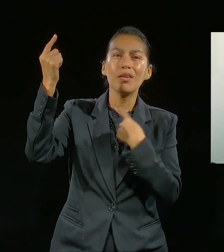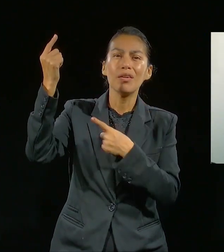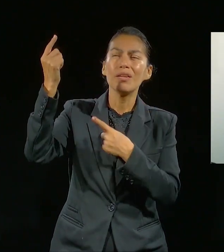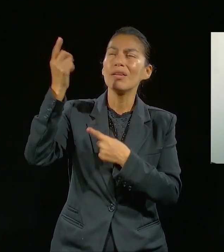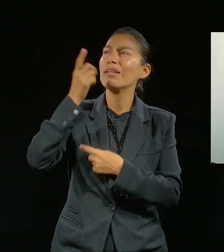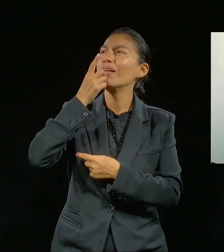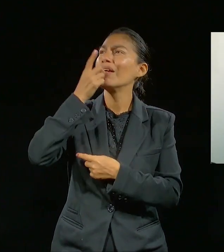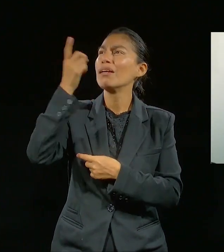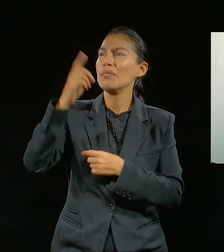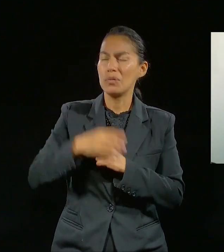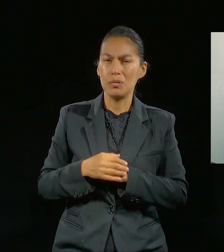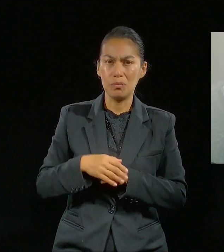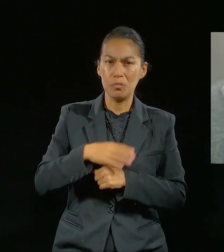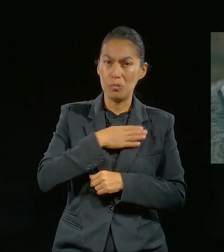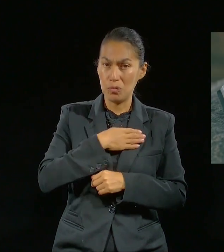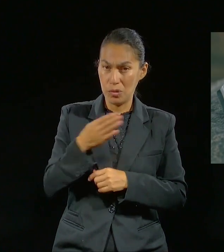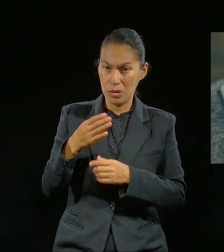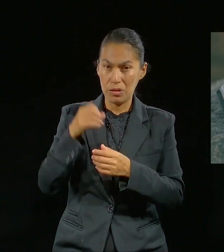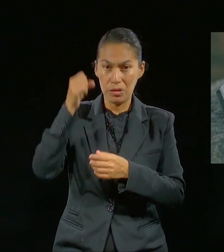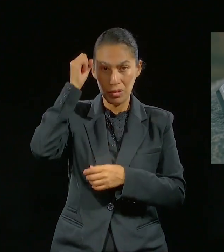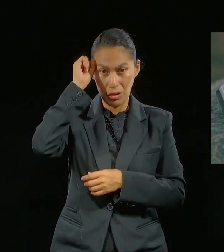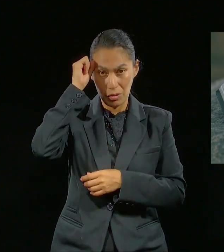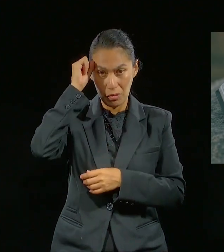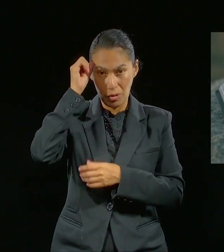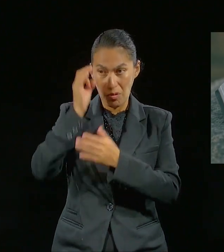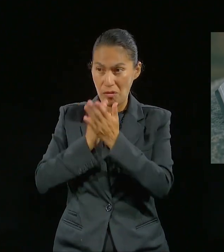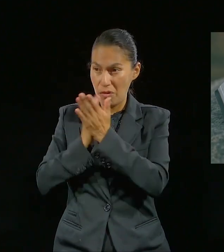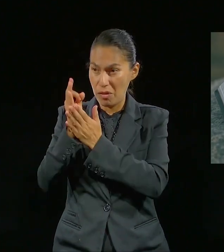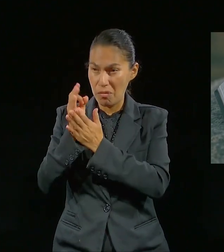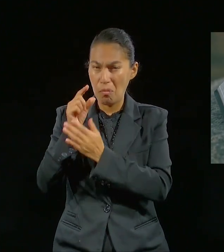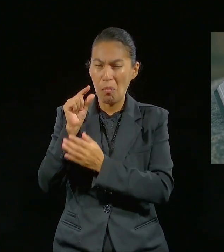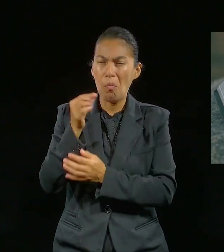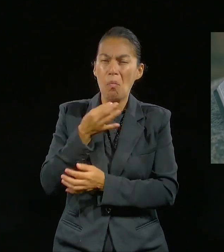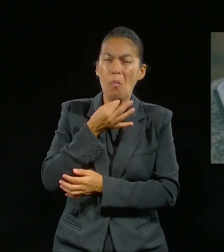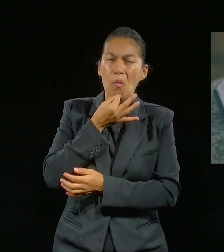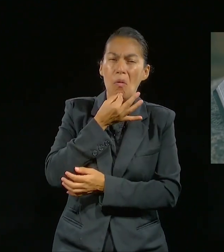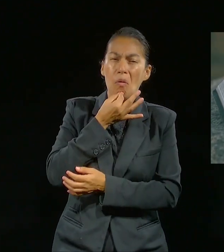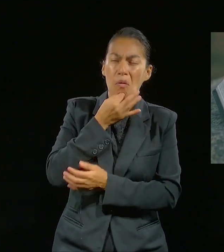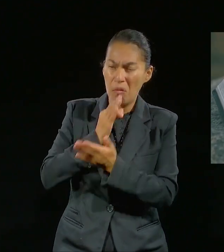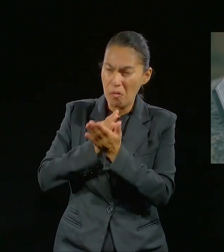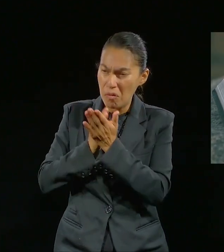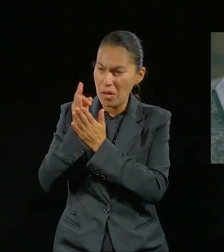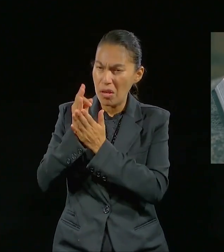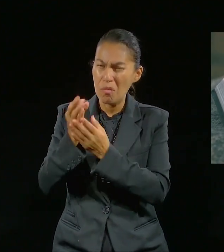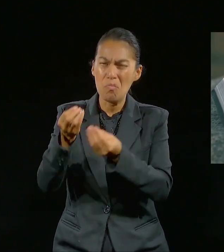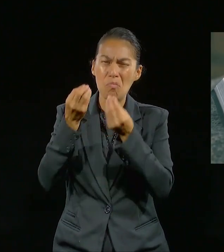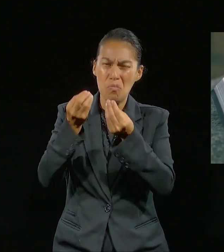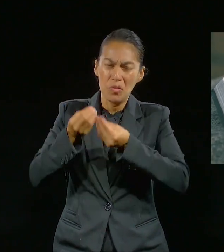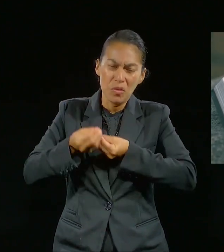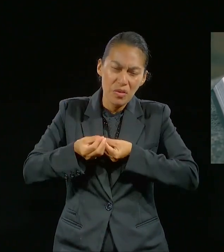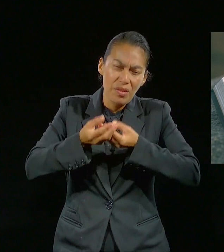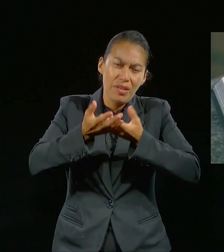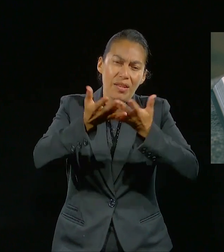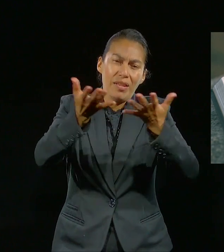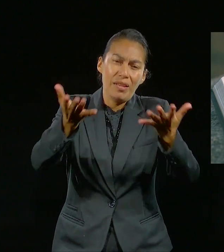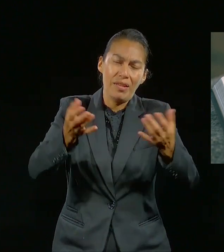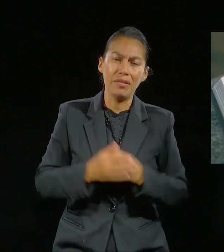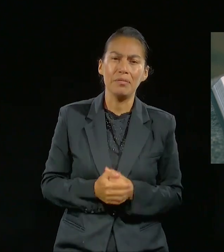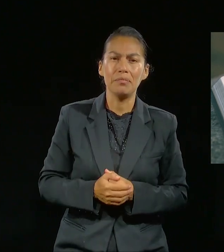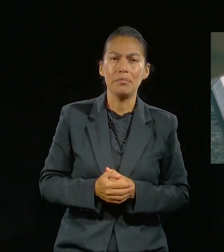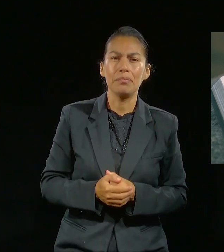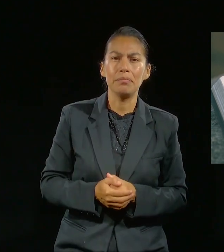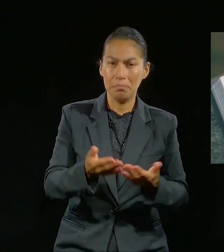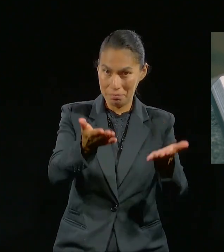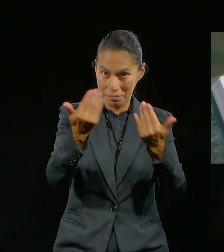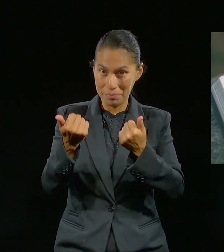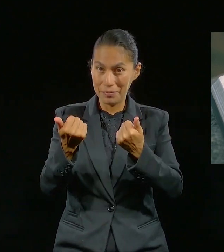digamos: Señor, como el buen siervo fiel, sobre poco has sido fiel, sobre mucho te